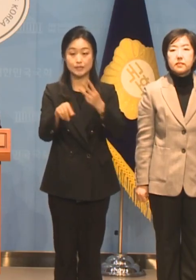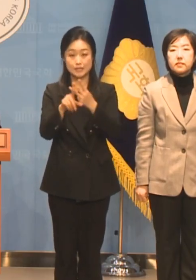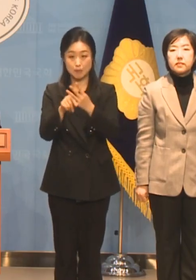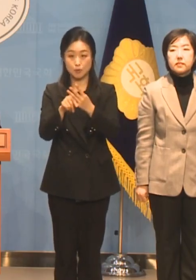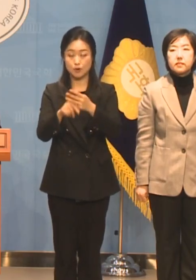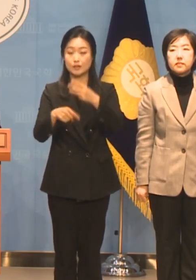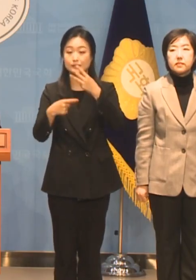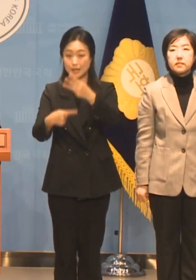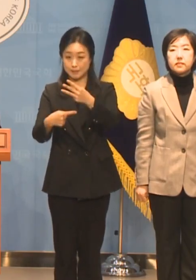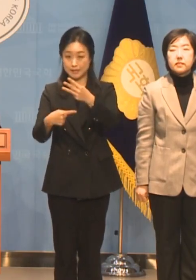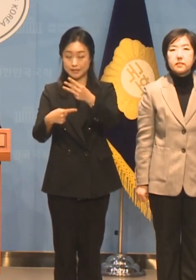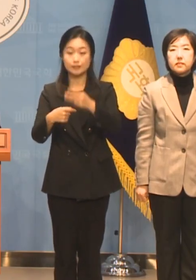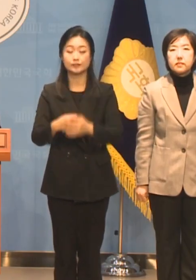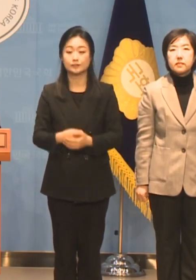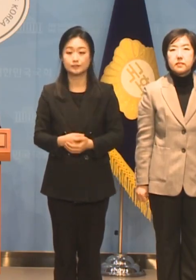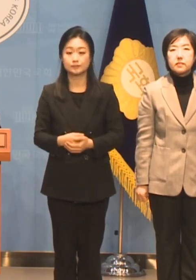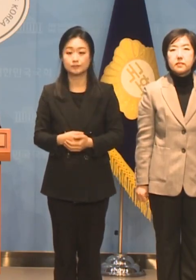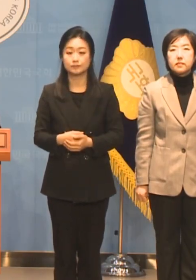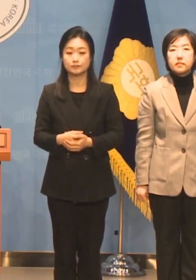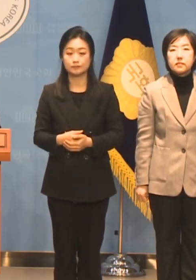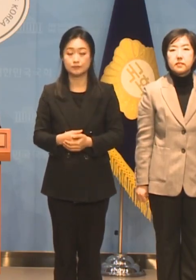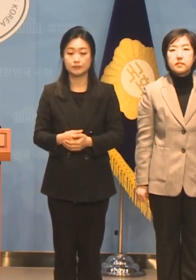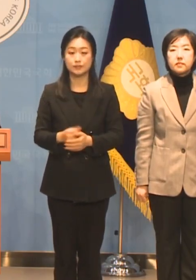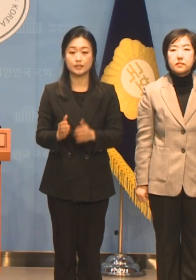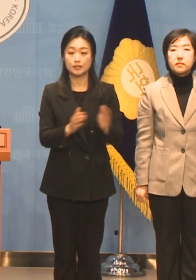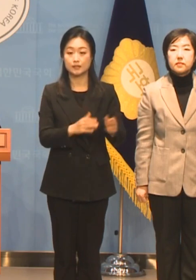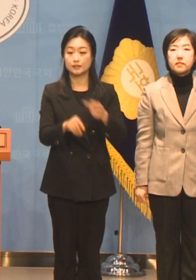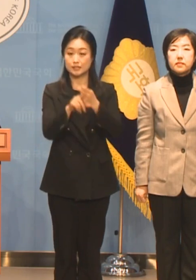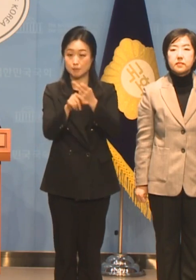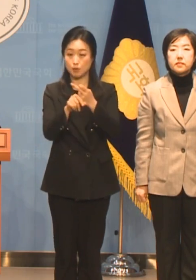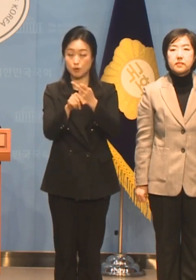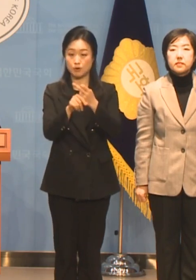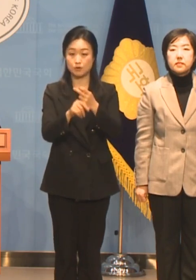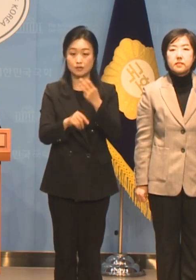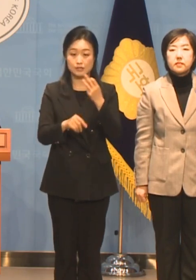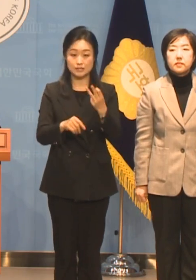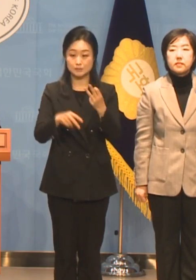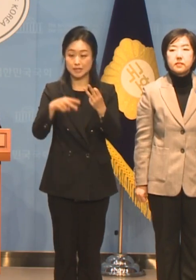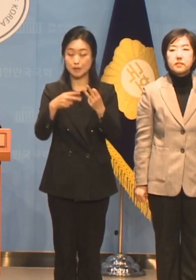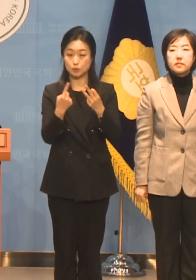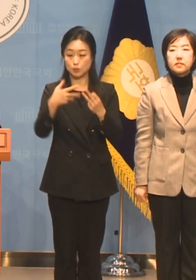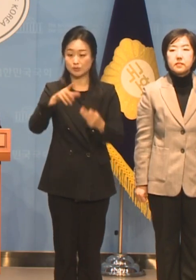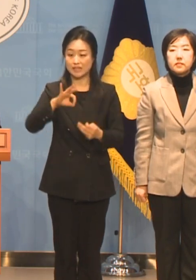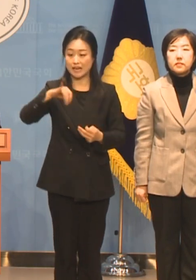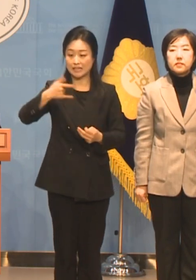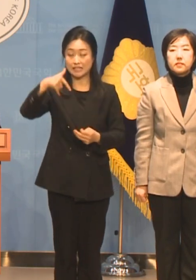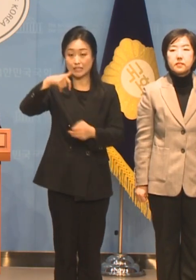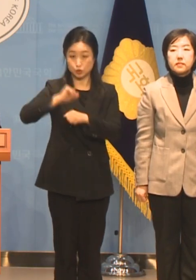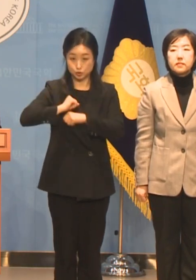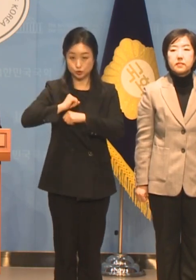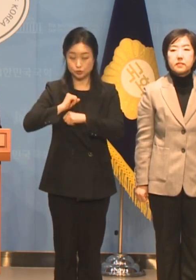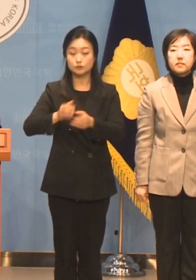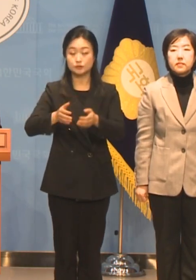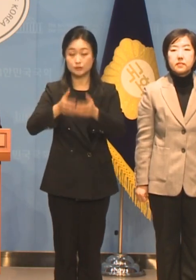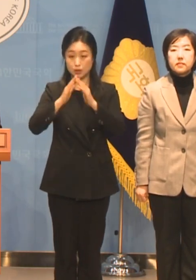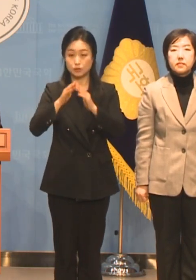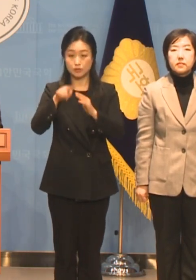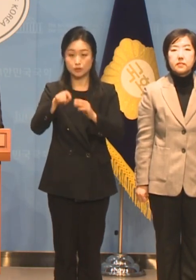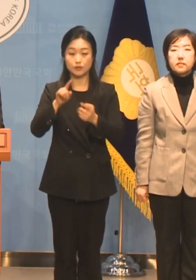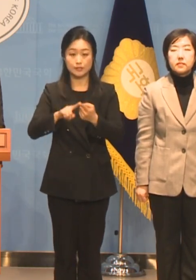3.1 독립운동이 선정되었고 12월은 13도 창의군 결성이